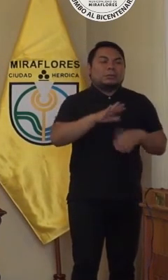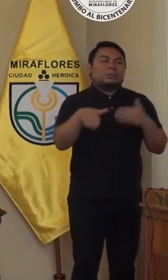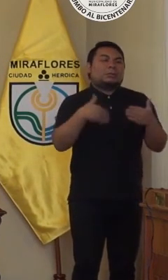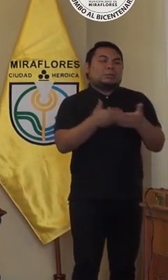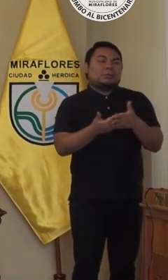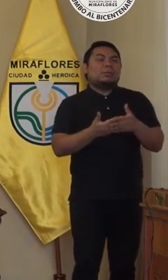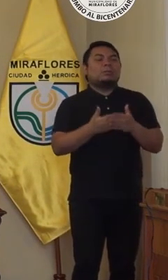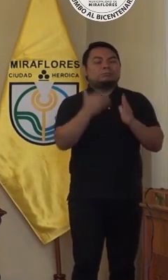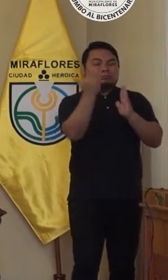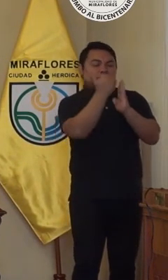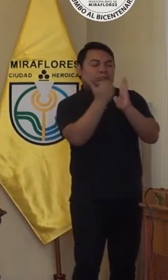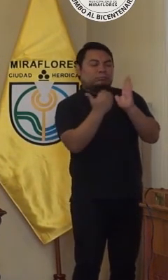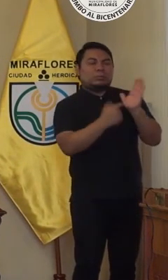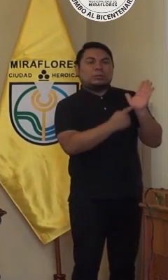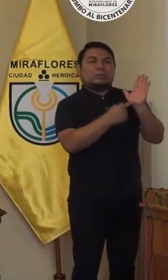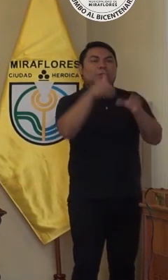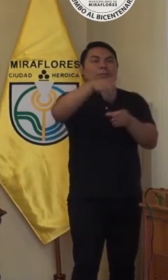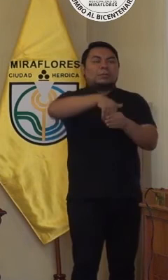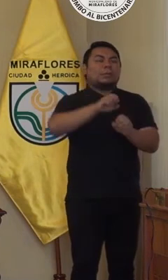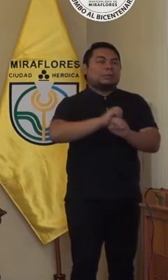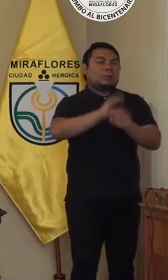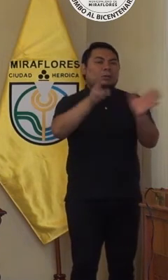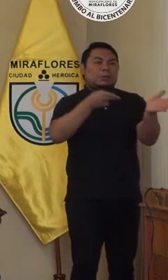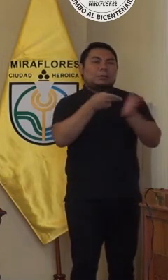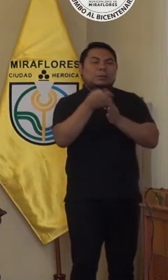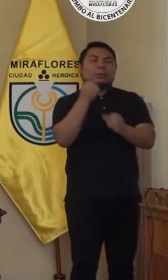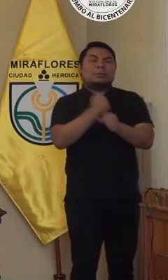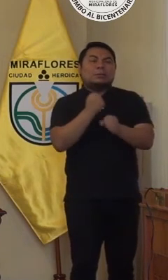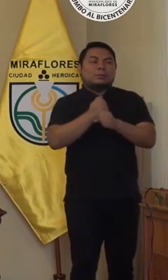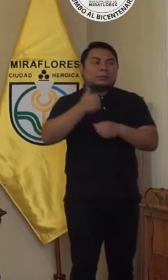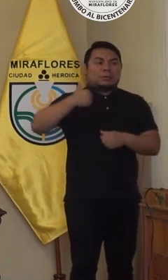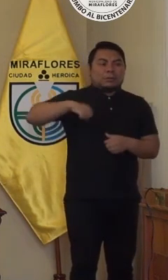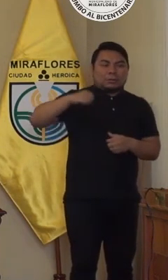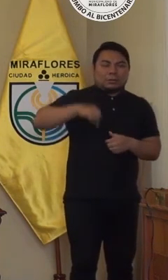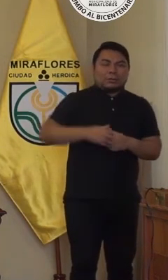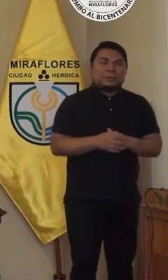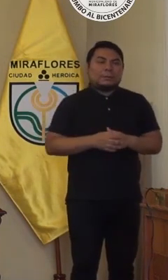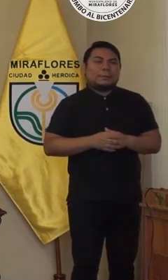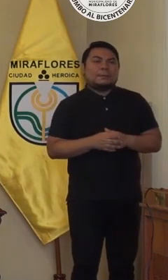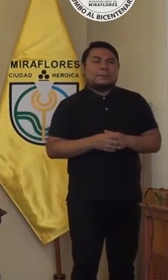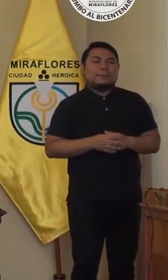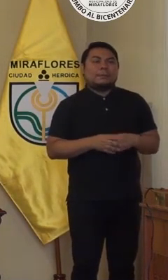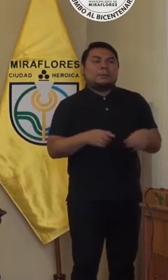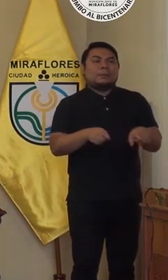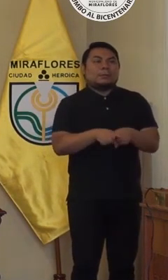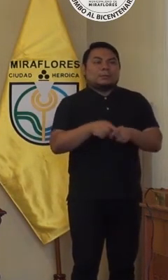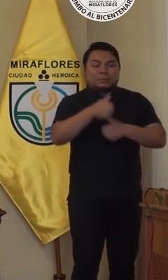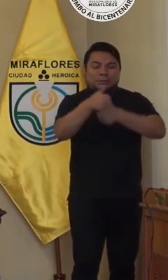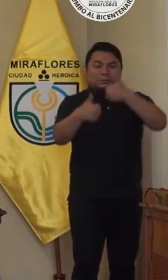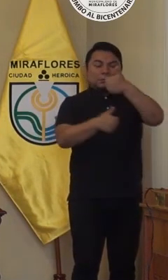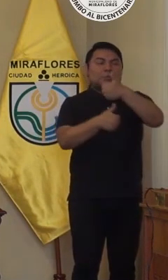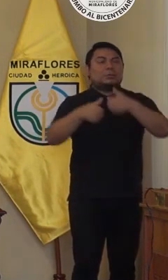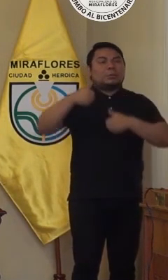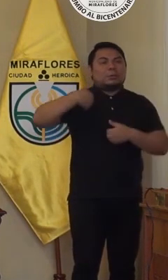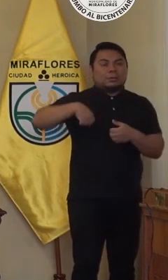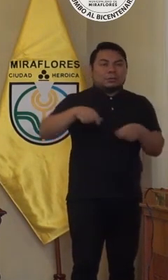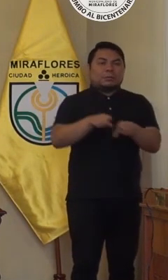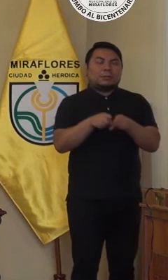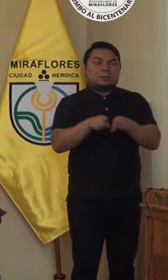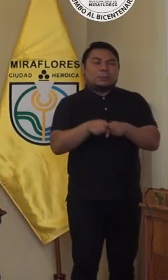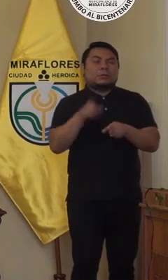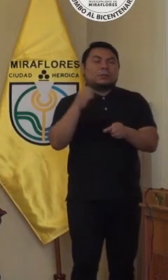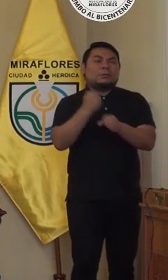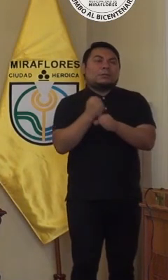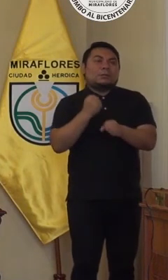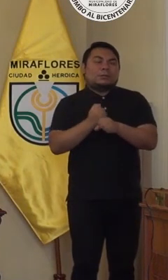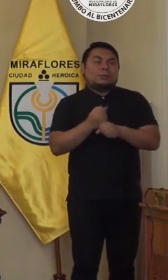van a ser sumamente transparentes. Se va a trabajar el alcalde y el teniente alcalde también va a